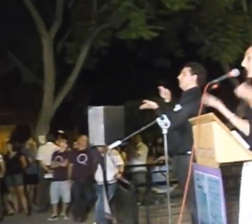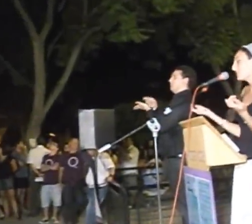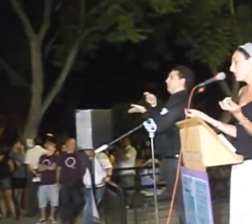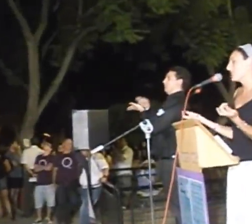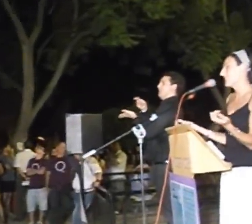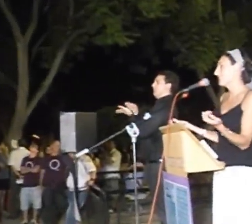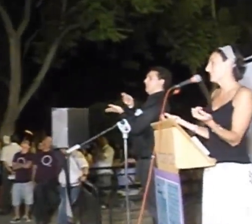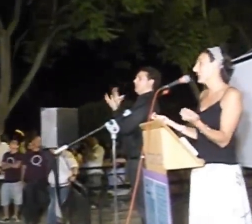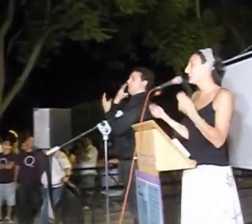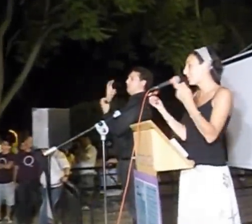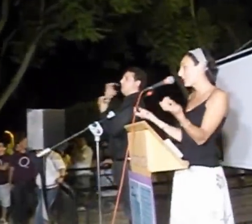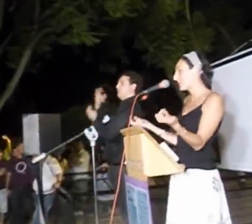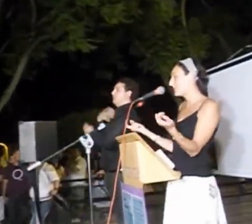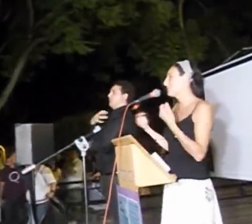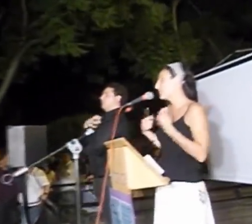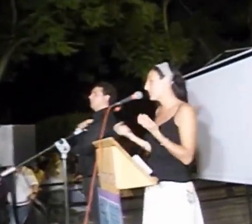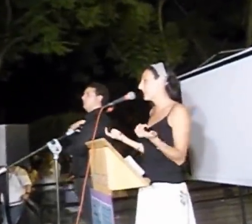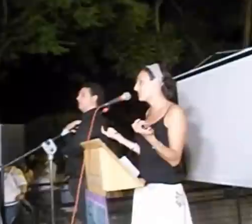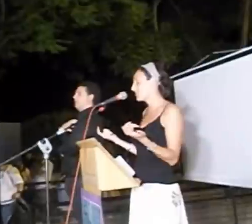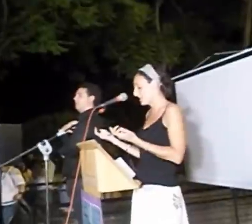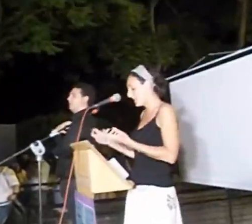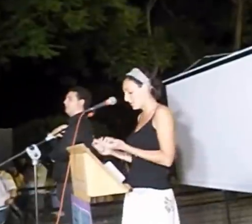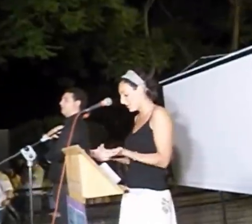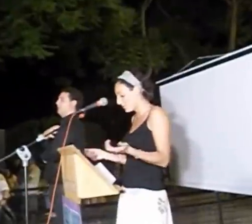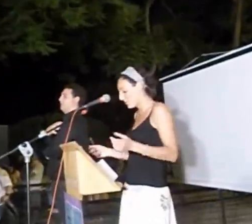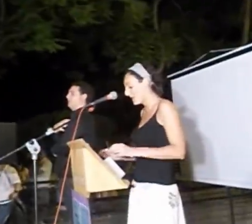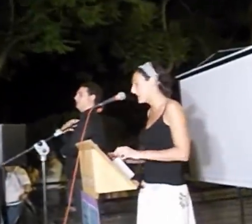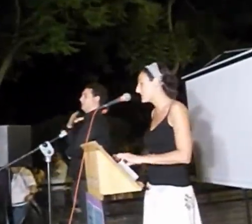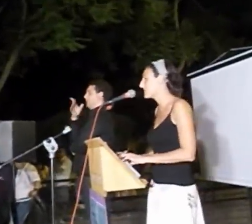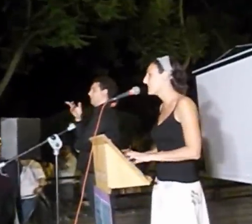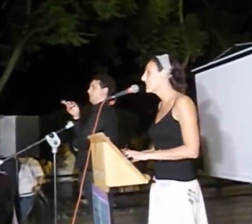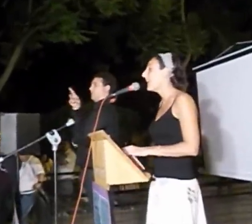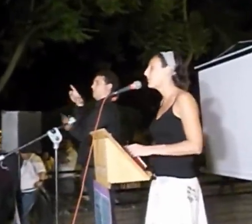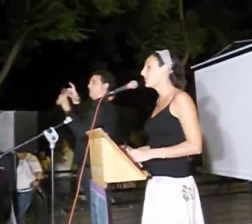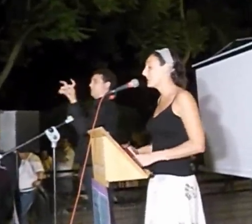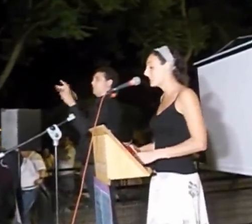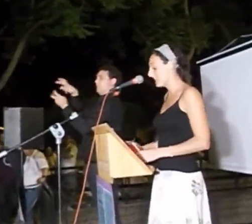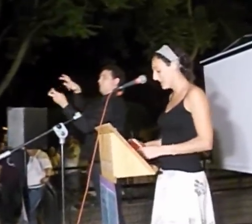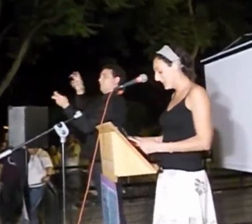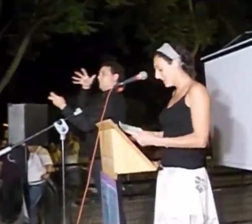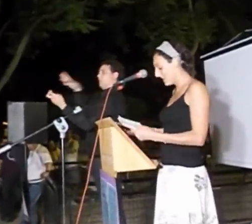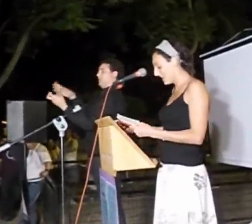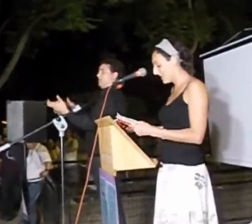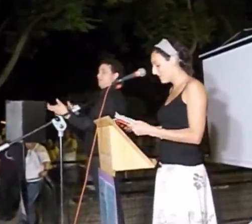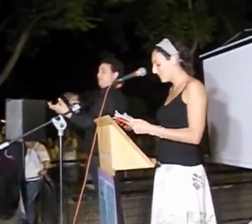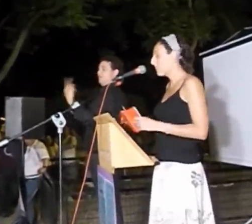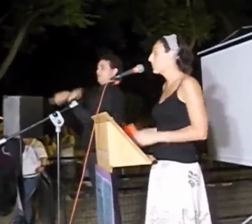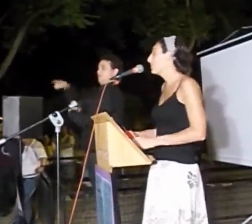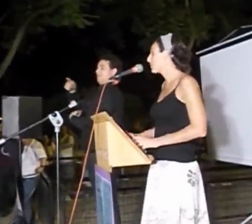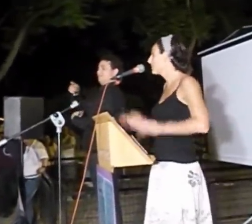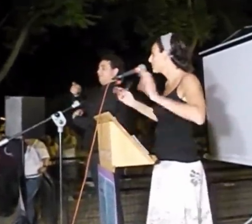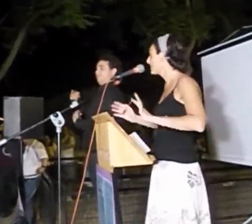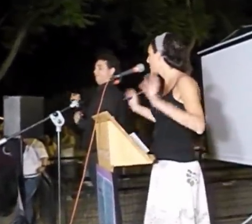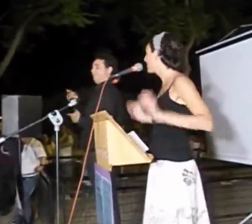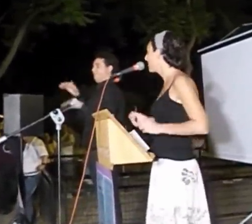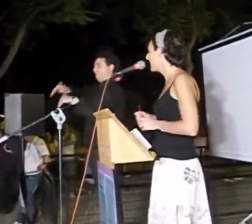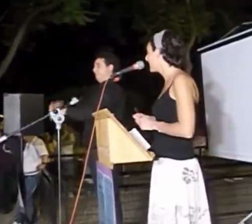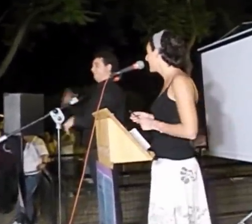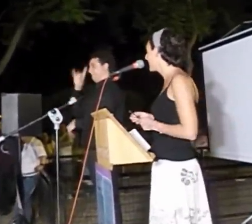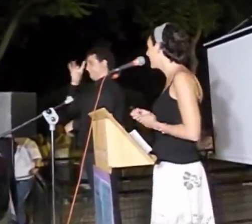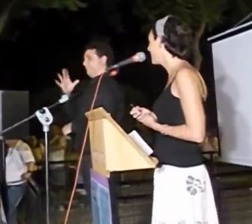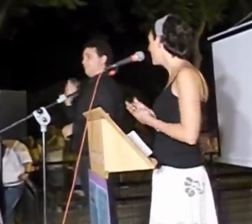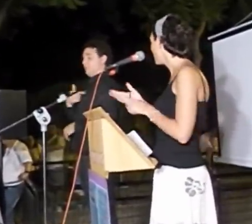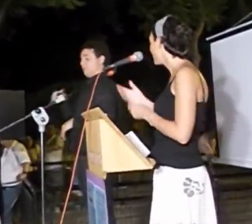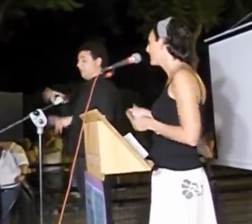de poder pagar un día a las corporaciones por proteger nuestros derechos esto es alucinante Y bueno pues con esto termino de